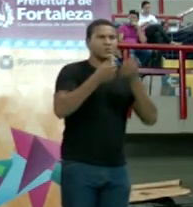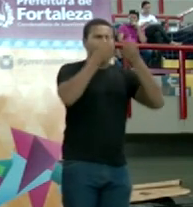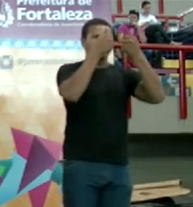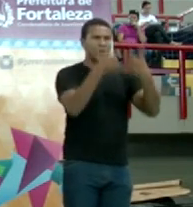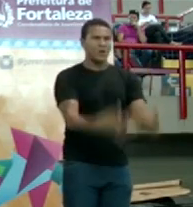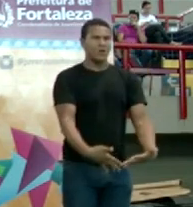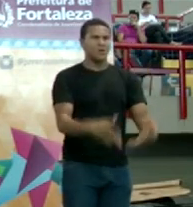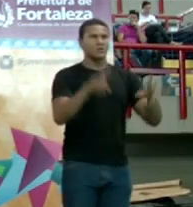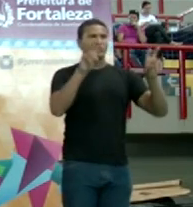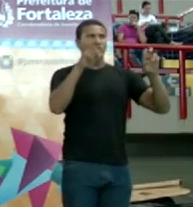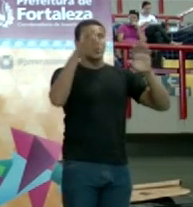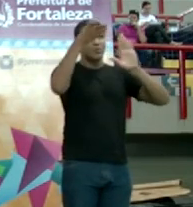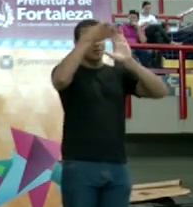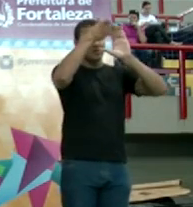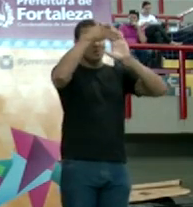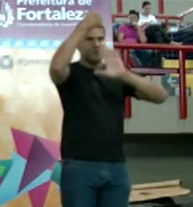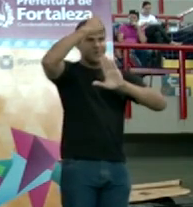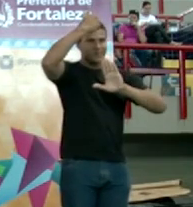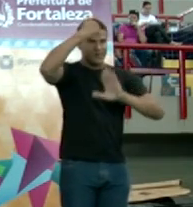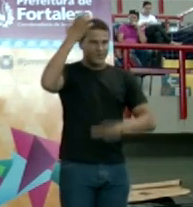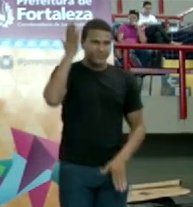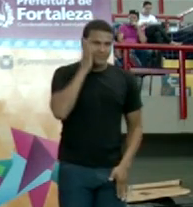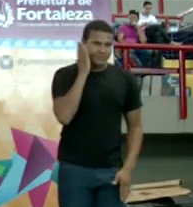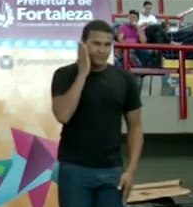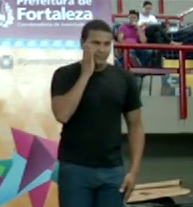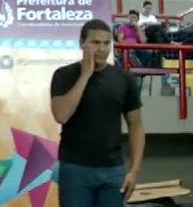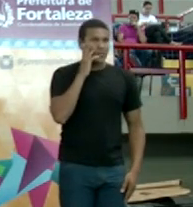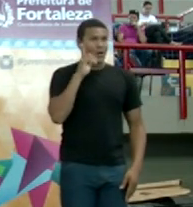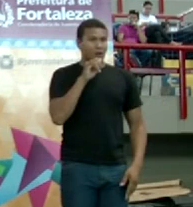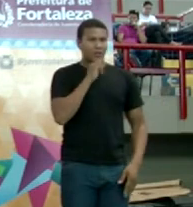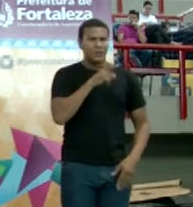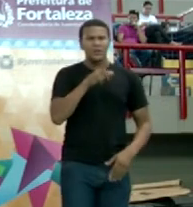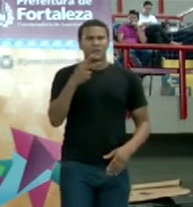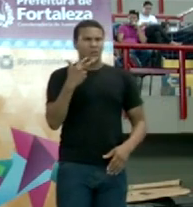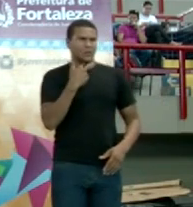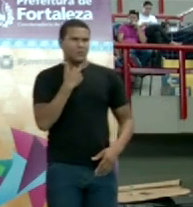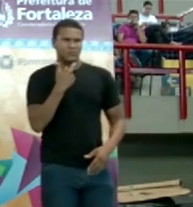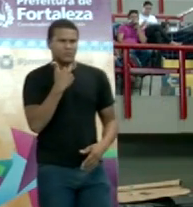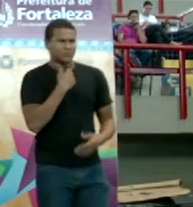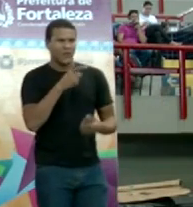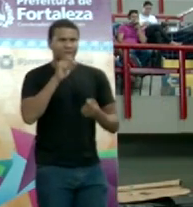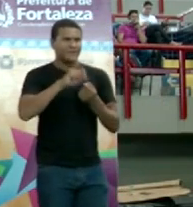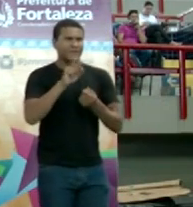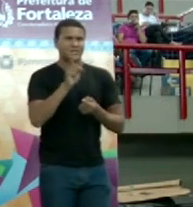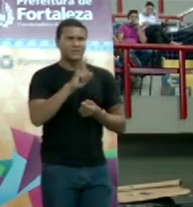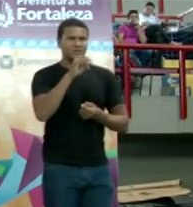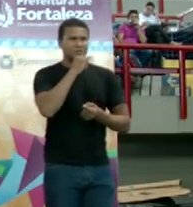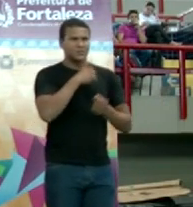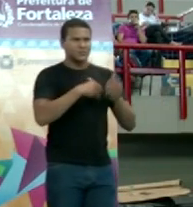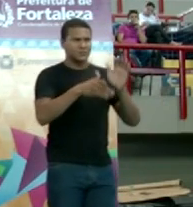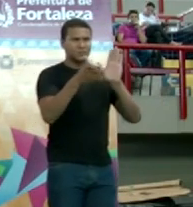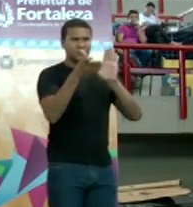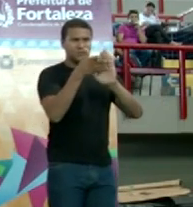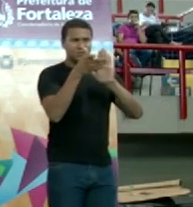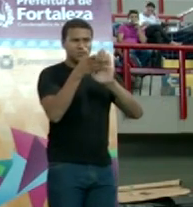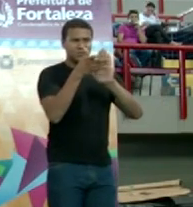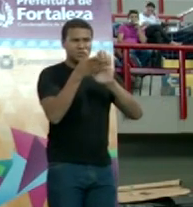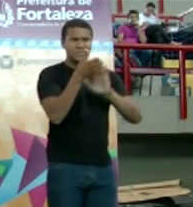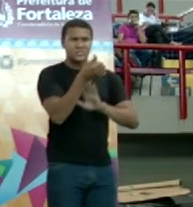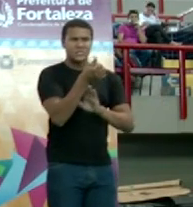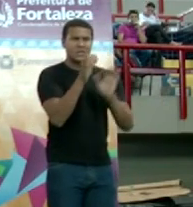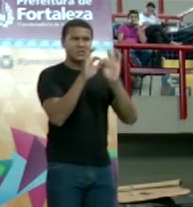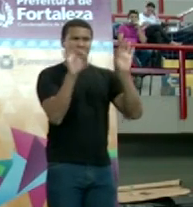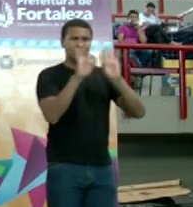frase tese, que é aquilo que eu pedi. Não façam introdução partindo de 6 linhas, com mais de